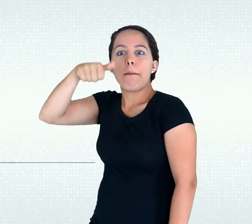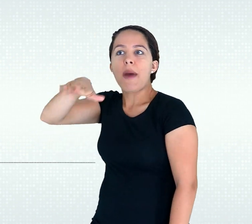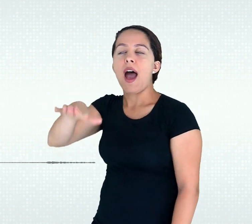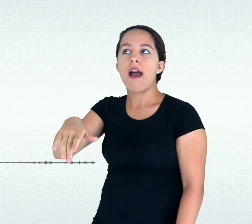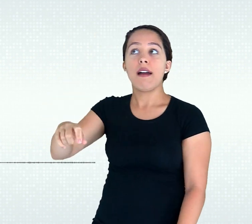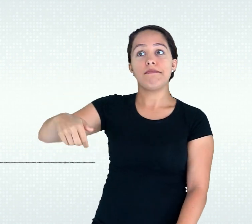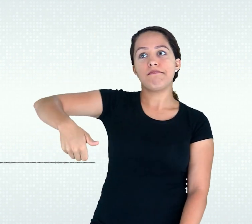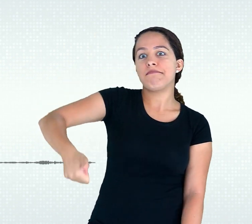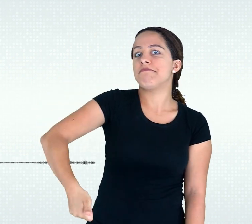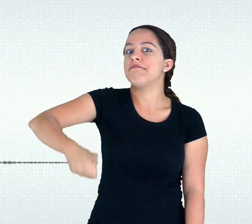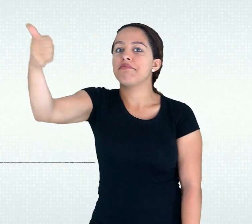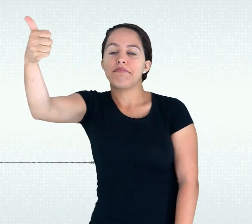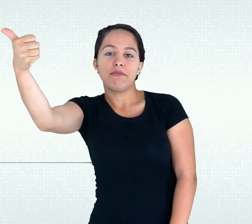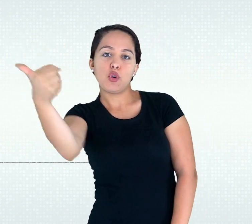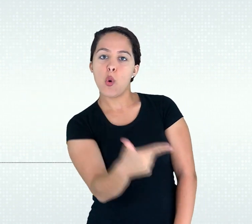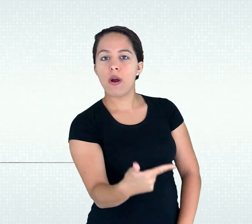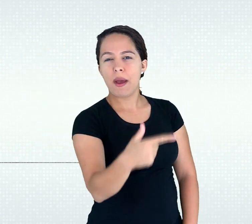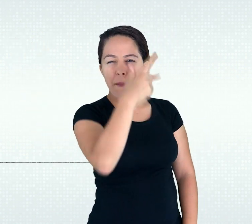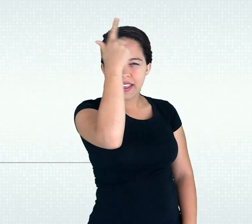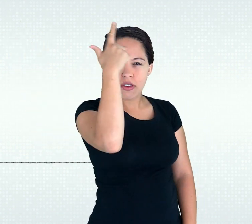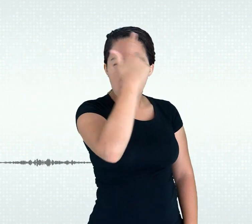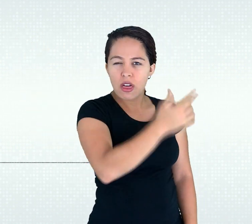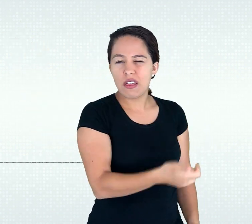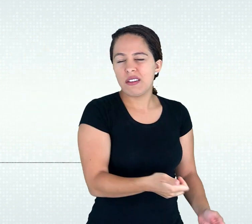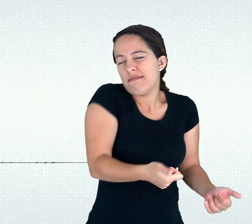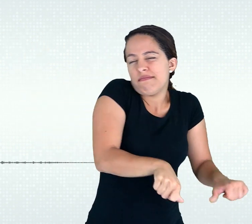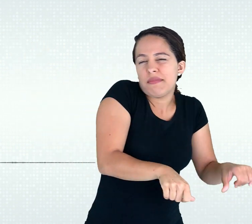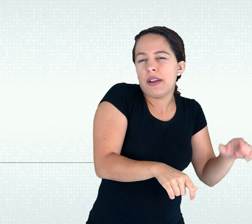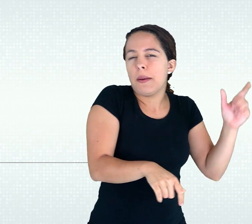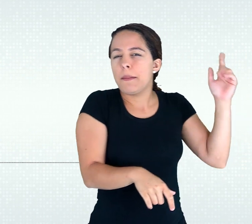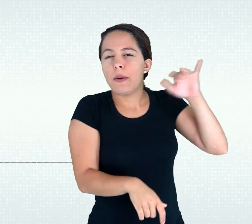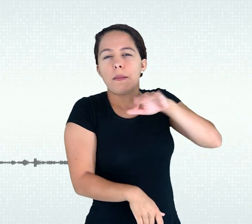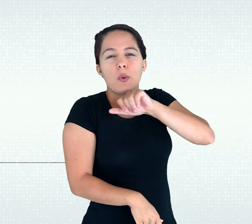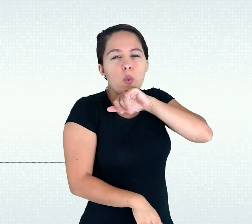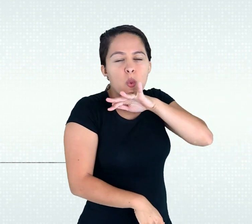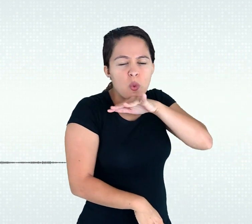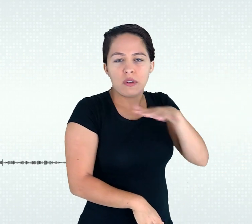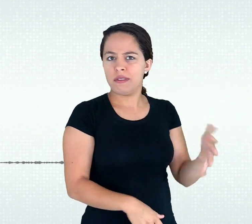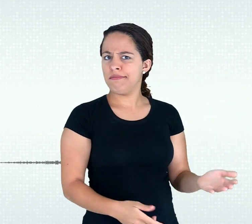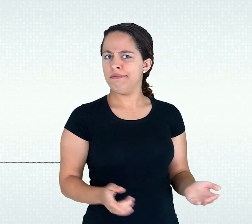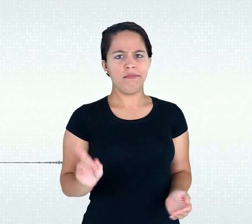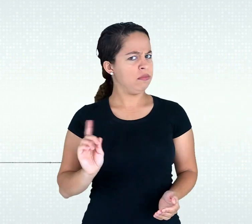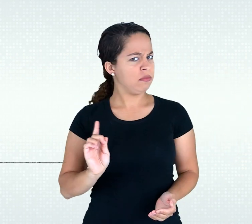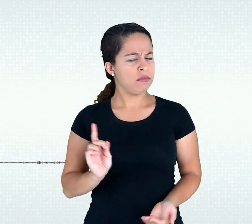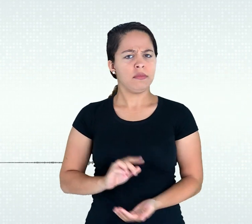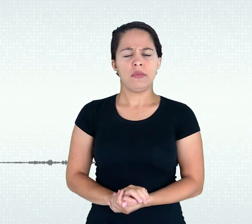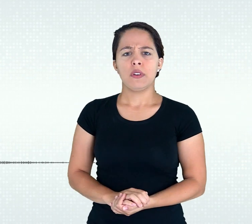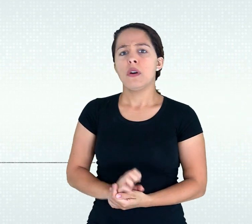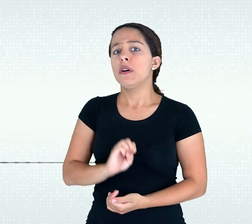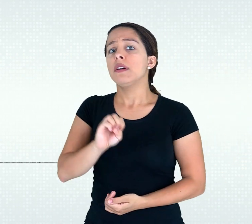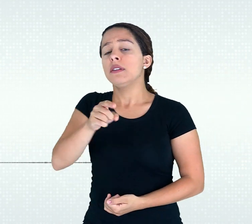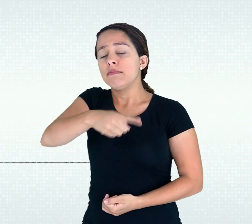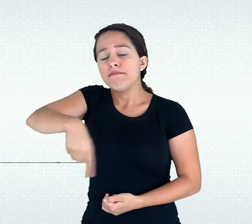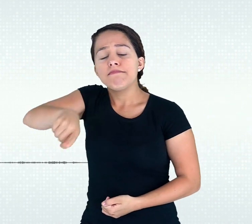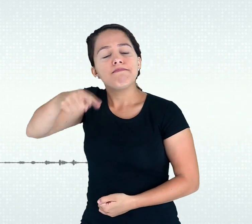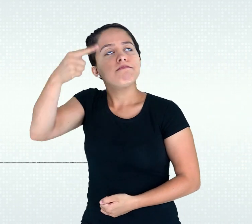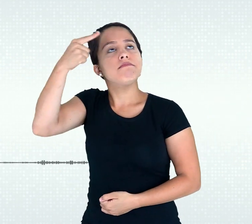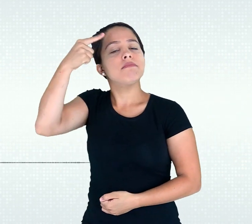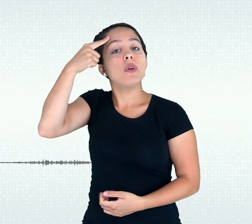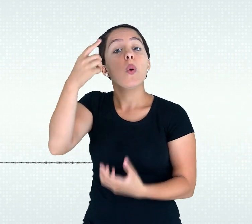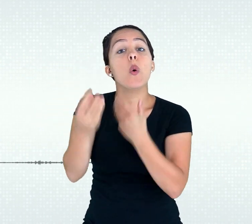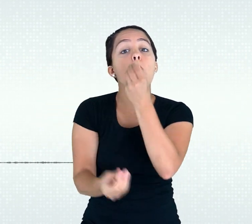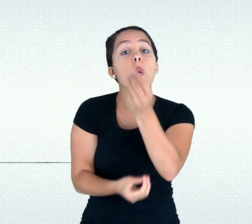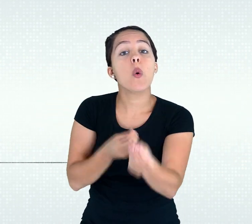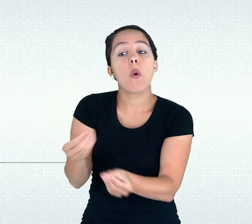mais e que sabem - pelo contrário é uma prática de investigação que busca